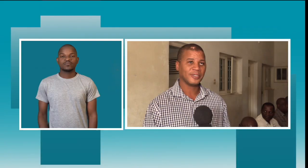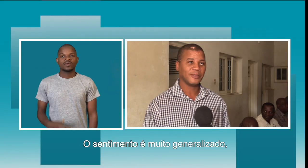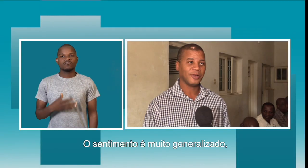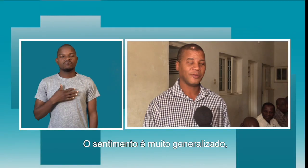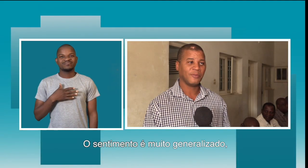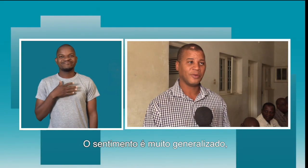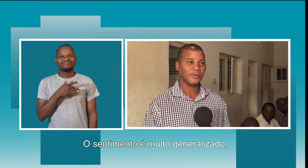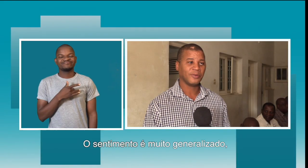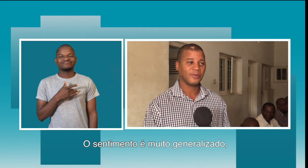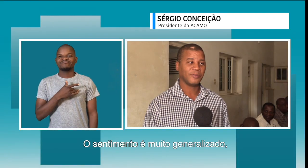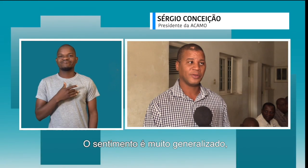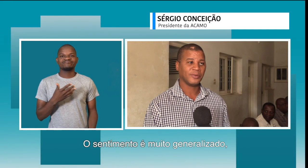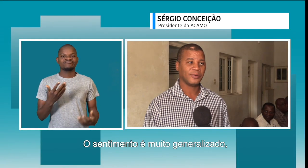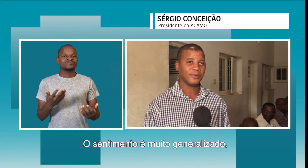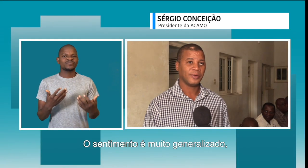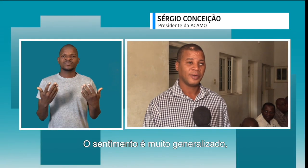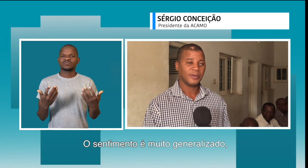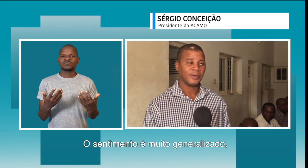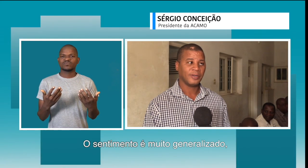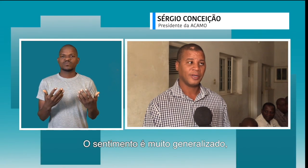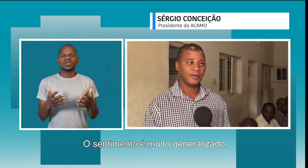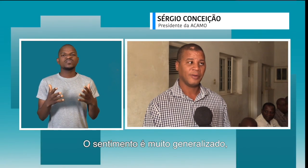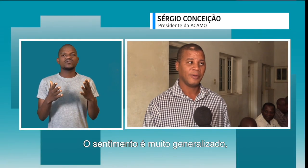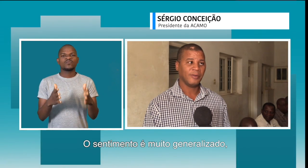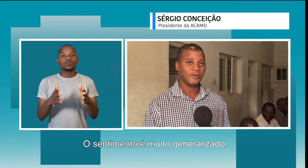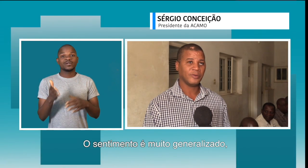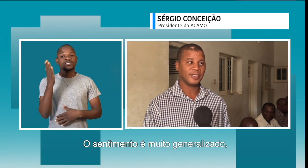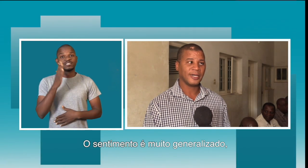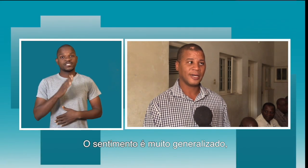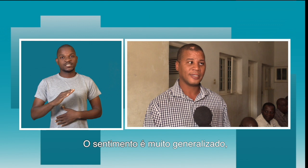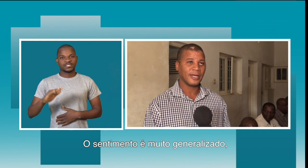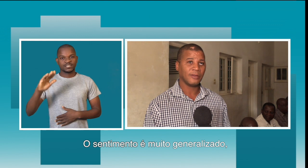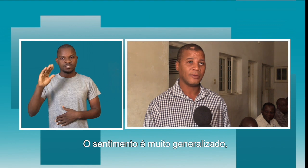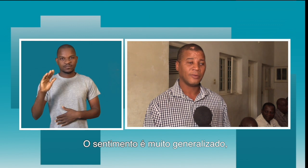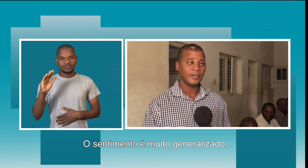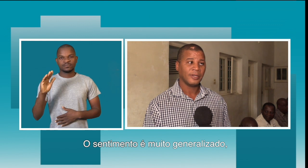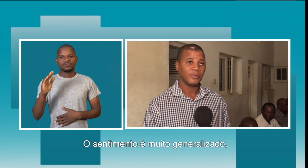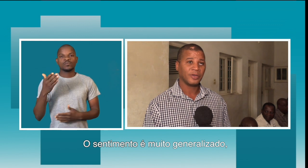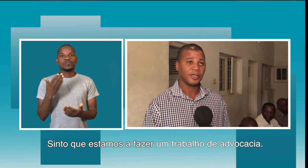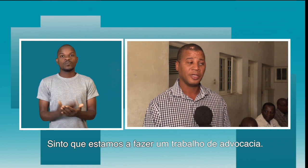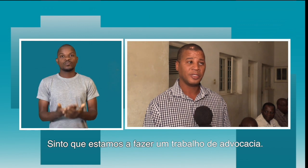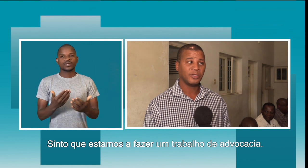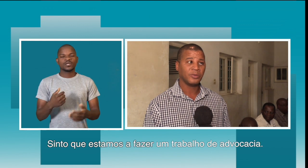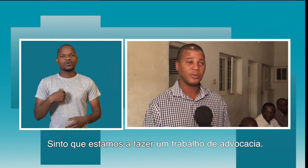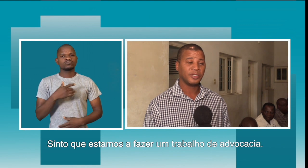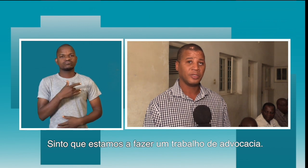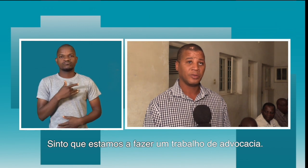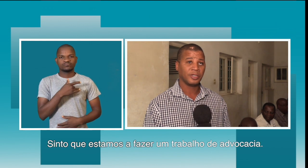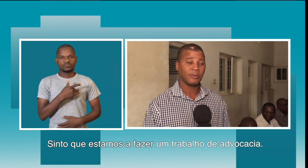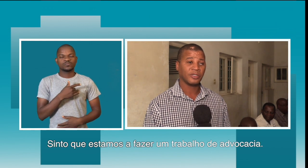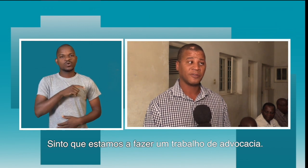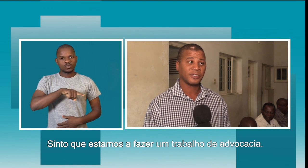Recentemente é muito generalizado porque sinto